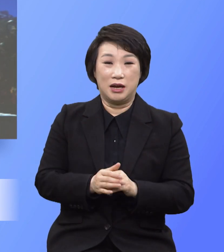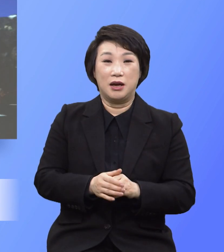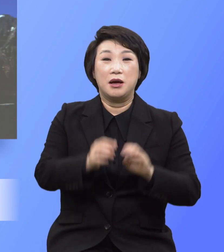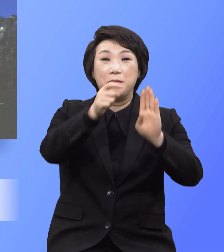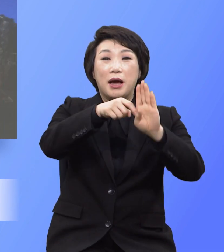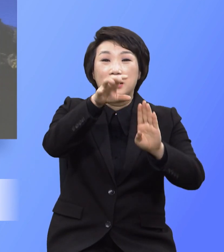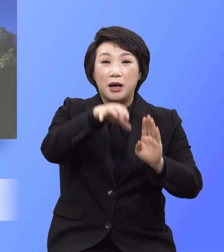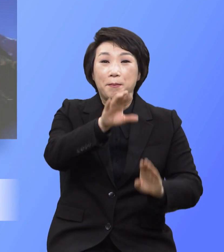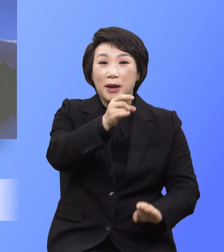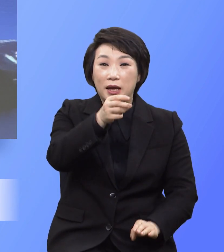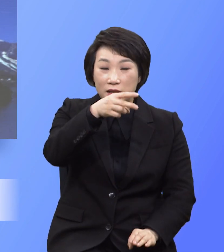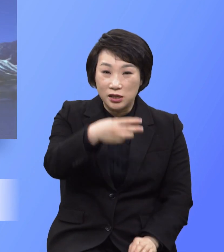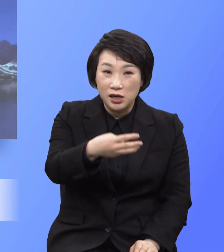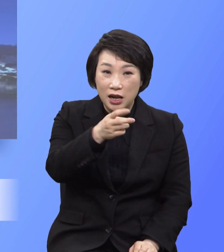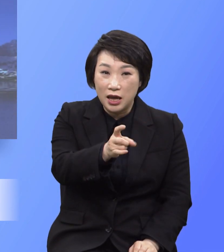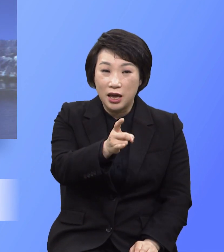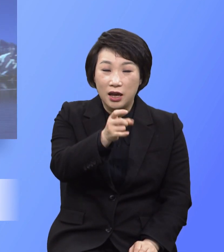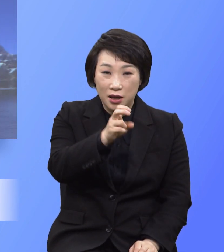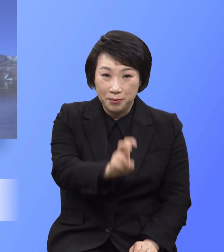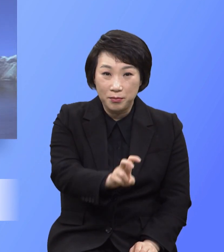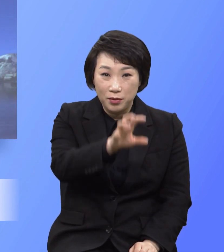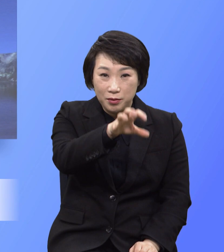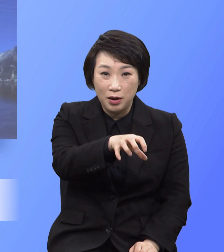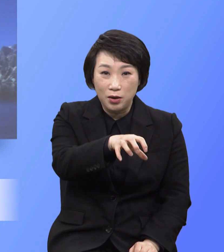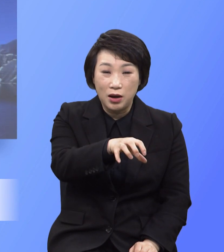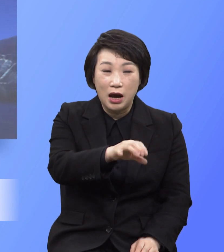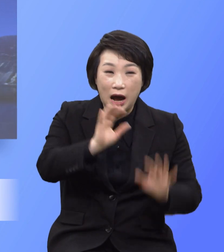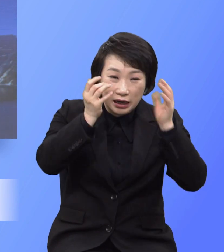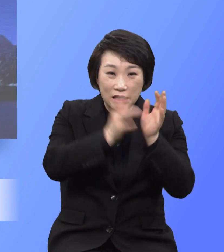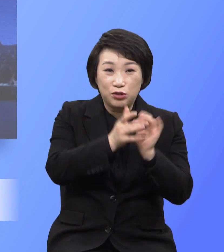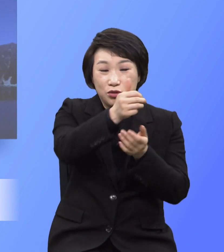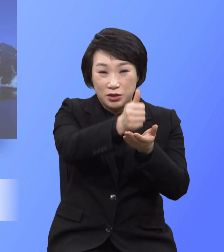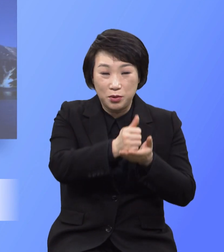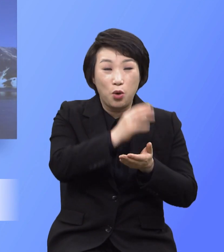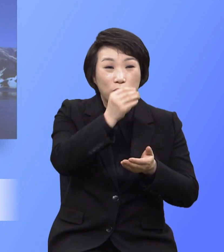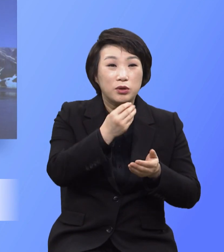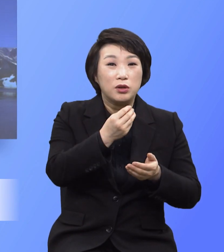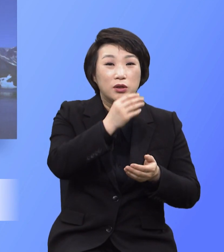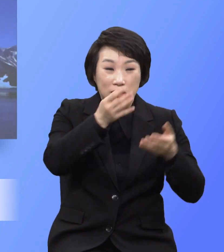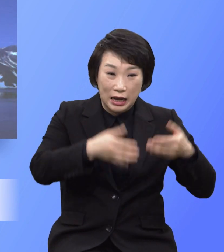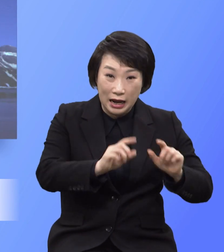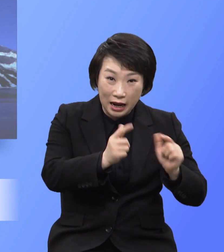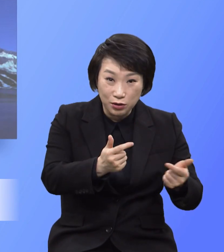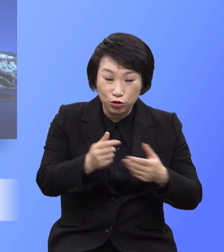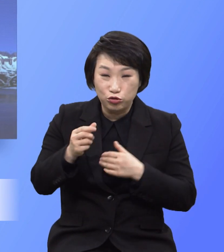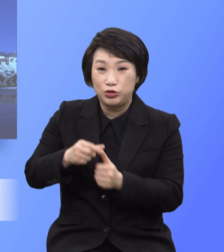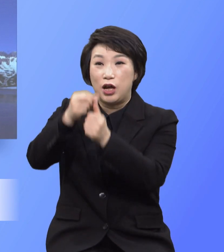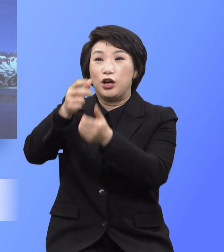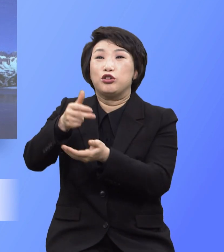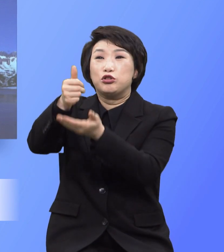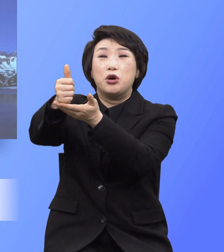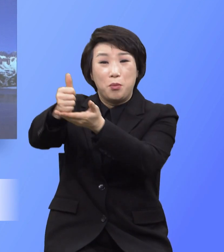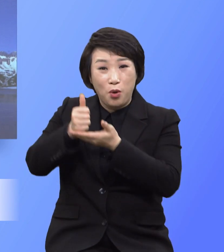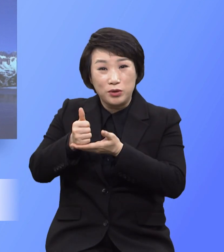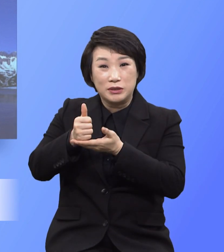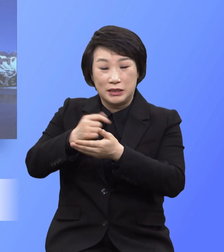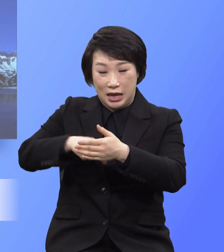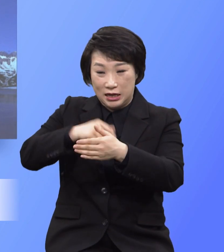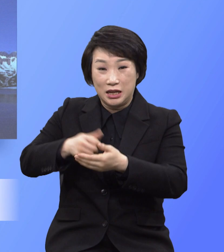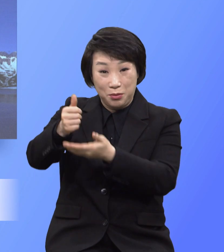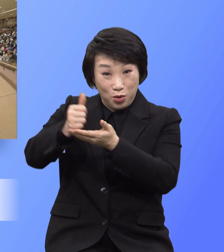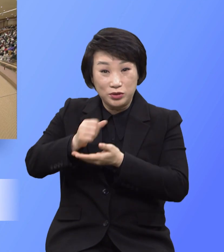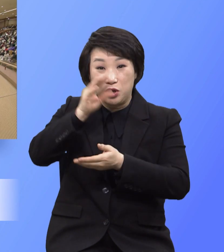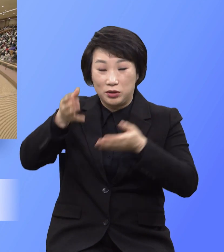베들레헴에 아기 예수로 오신 성탄이 아니라 구세주로 오신 내 안에 모신 성탄이 되기를